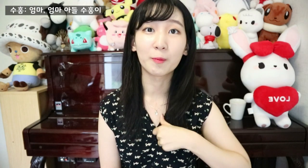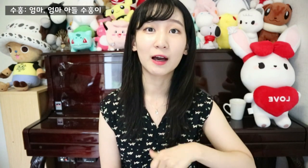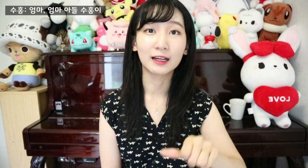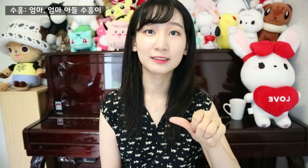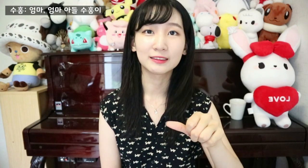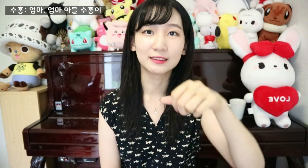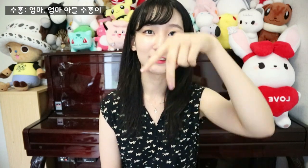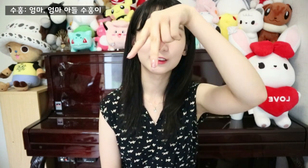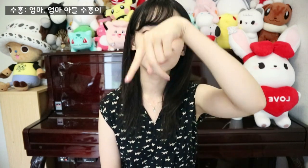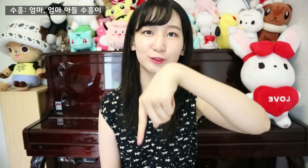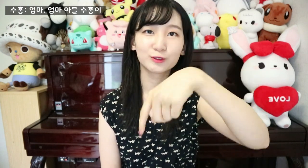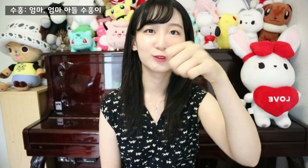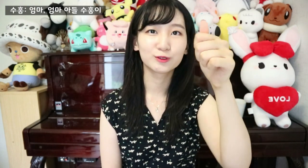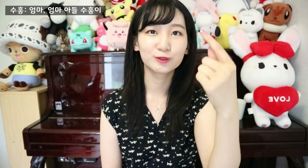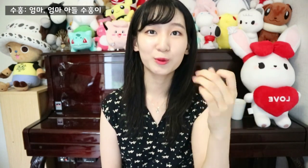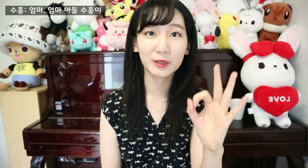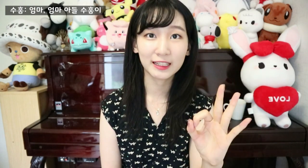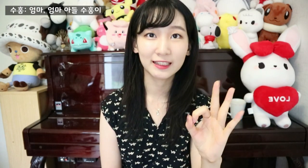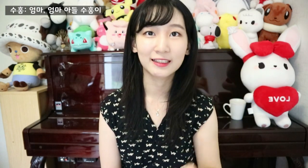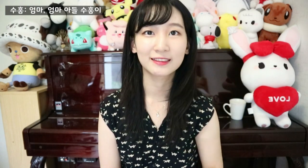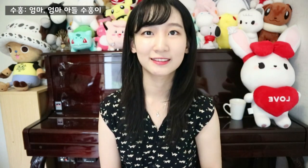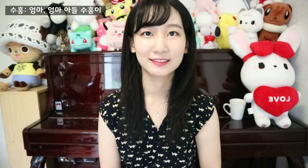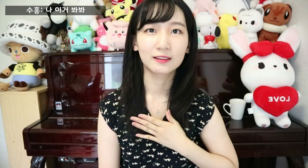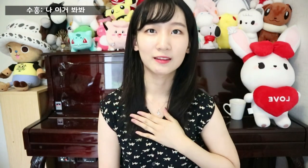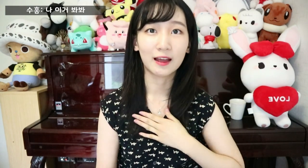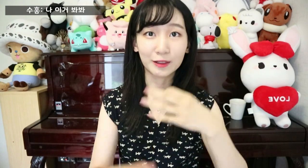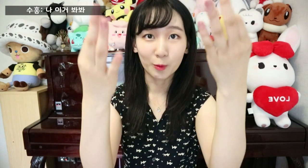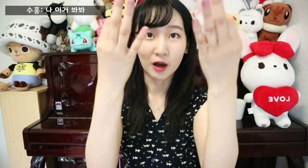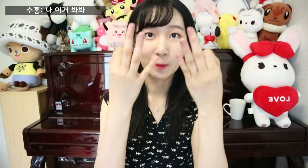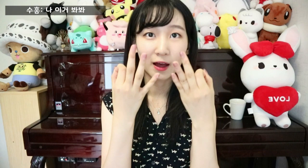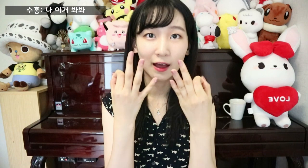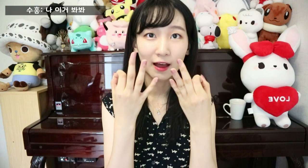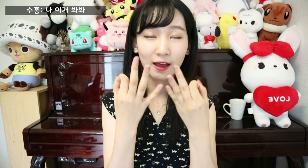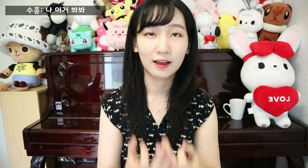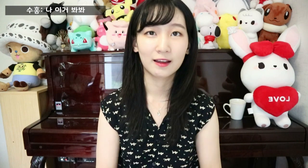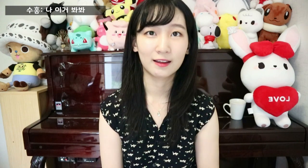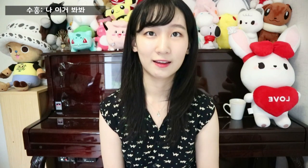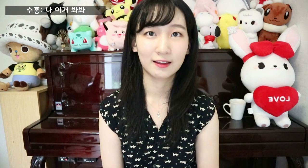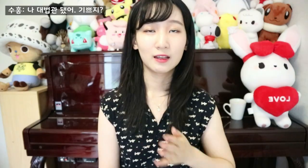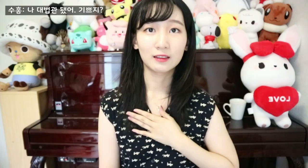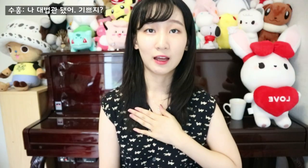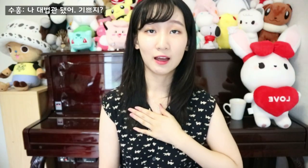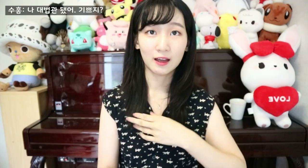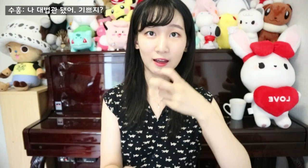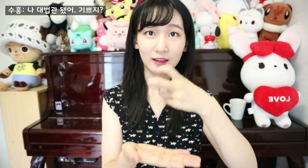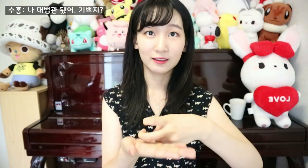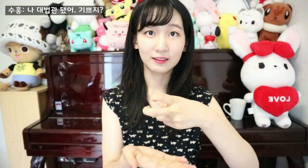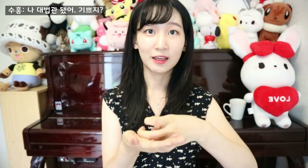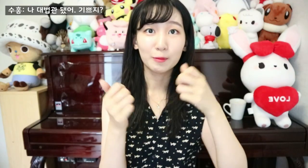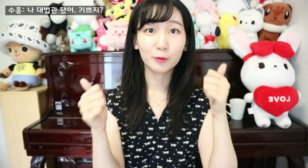엄마 아들 수홍이 나 이거 봐봐. 나